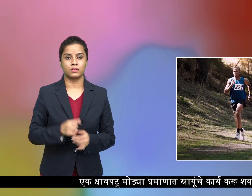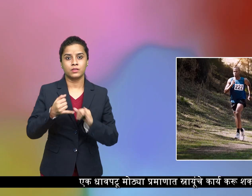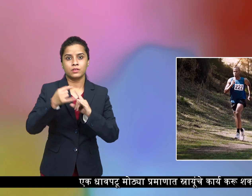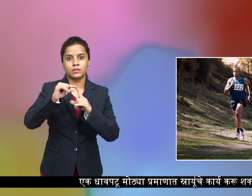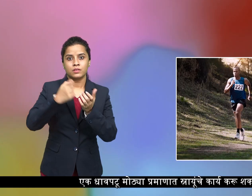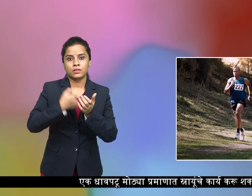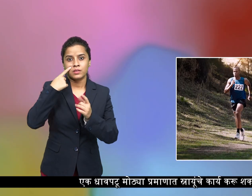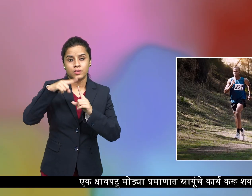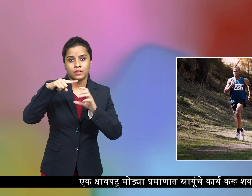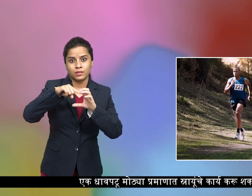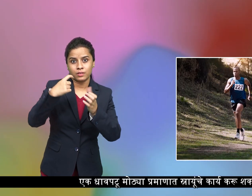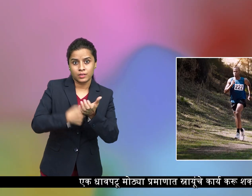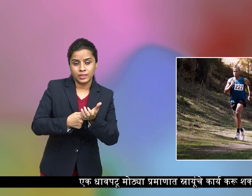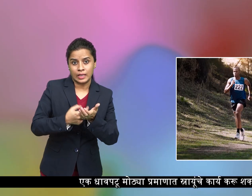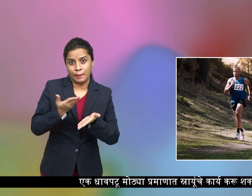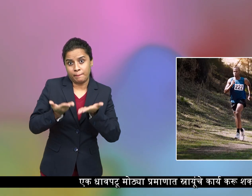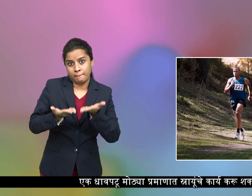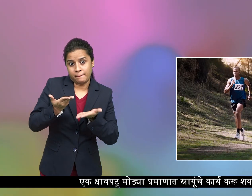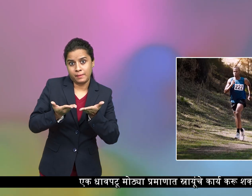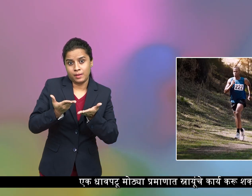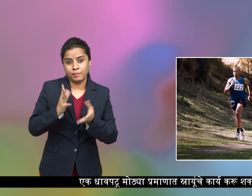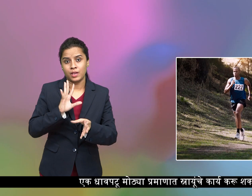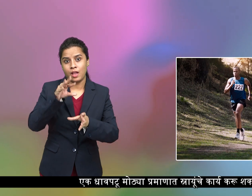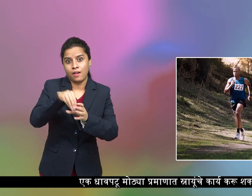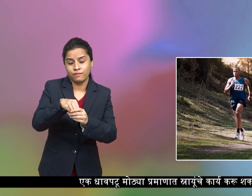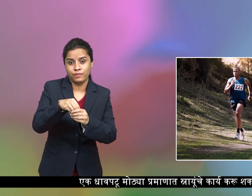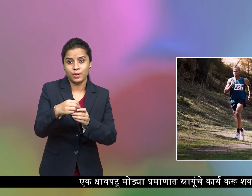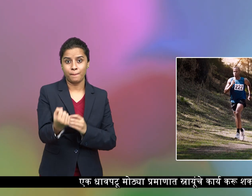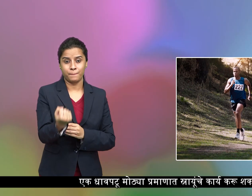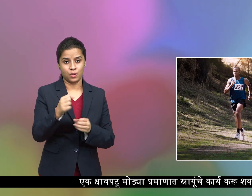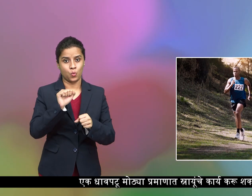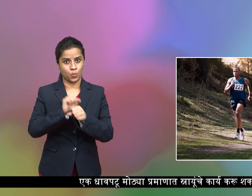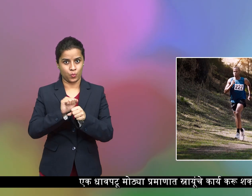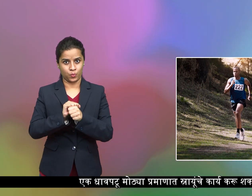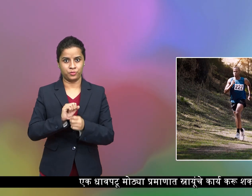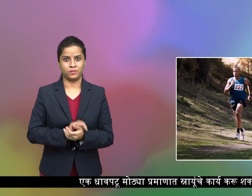एक धावपटू मोठ्या प्रमाणात स्नायूंचे कार्य करू शकतो.